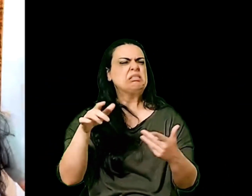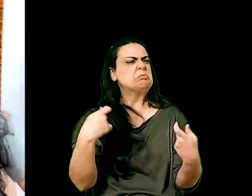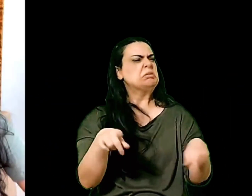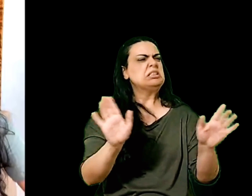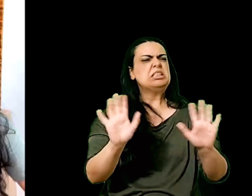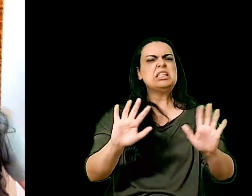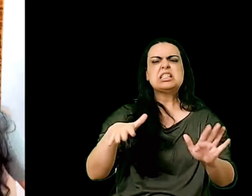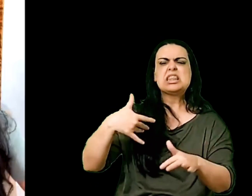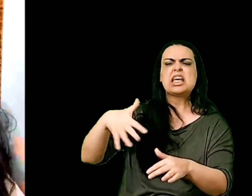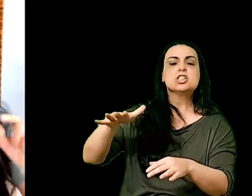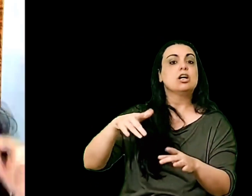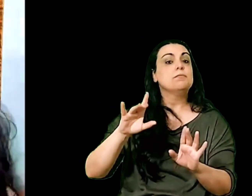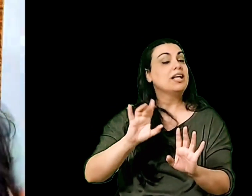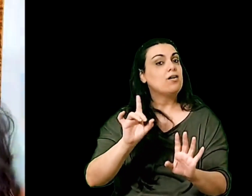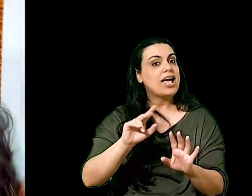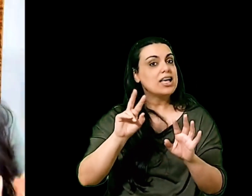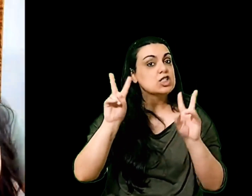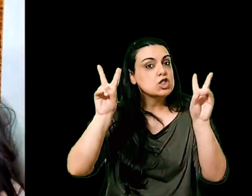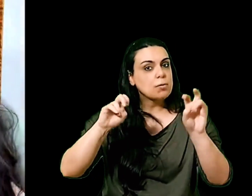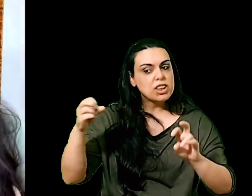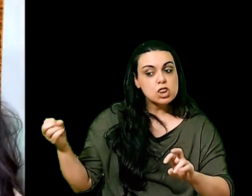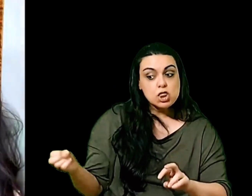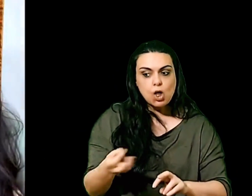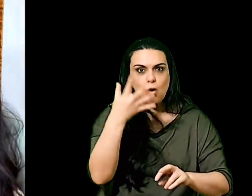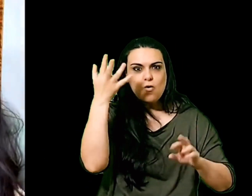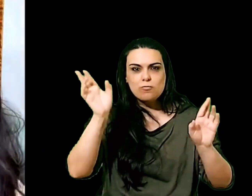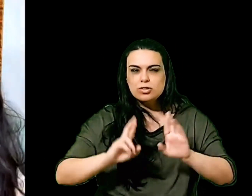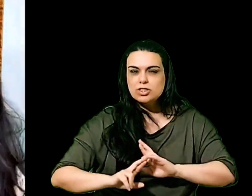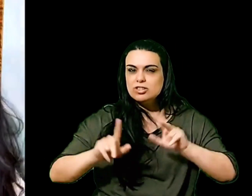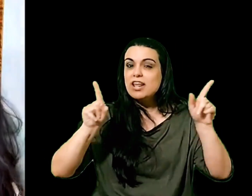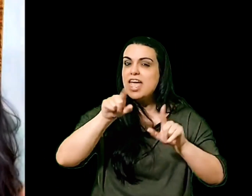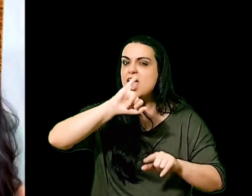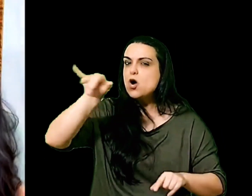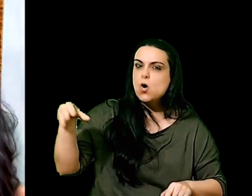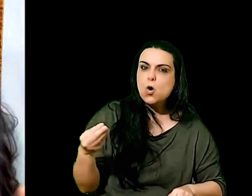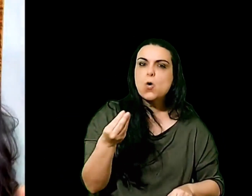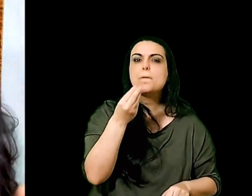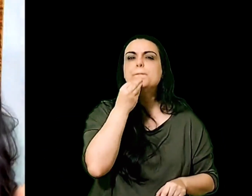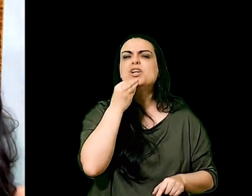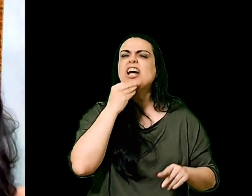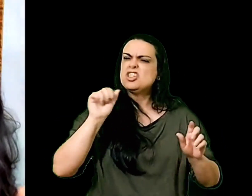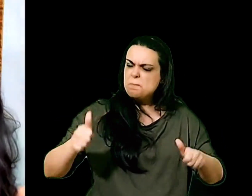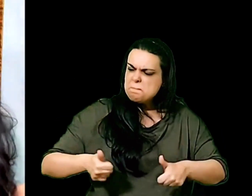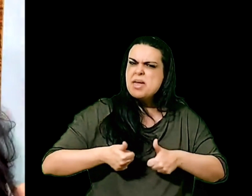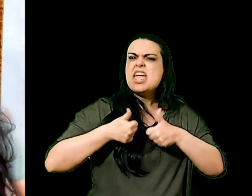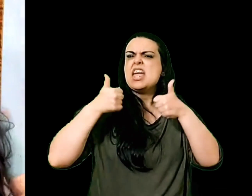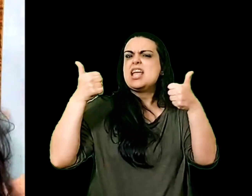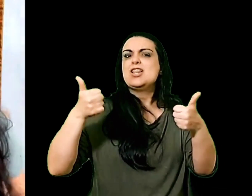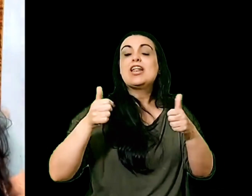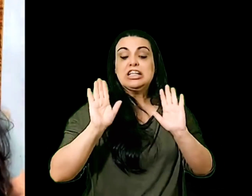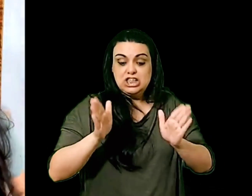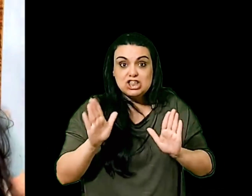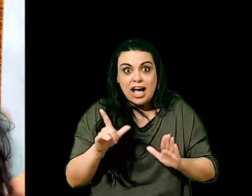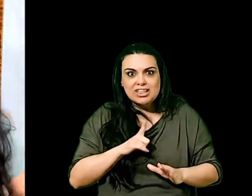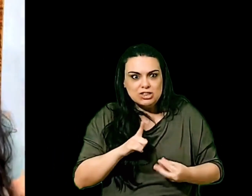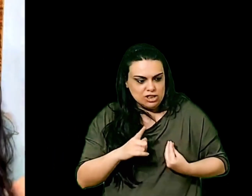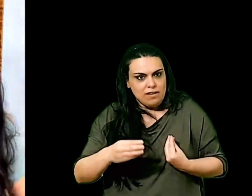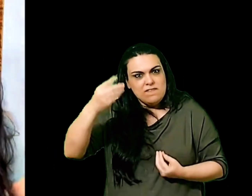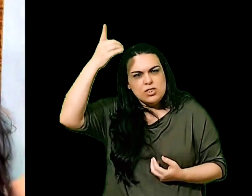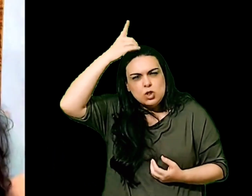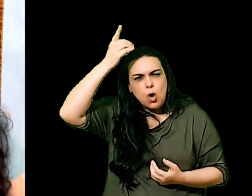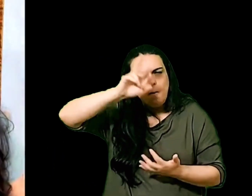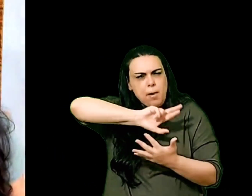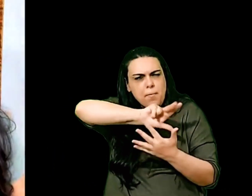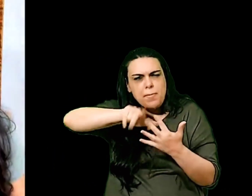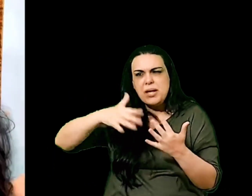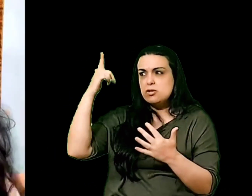tempo da oportunidade, porque isso não é só sobre ter algo novo, é sobre você ter a oportunidade de otimizar e de melhorar o que você